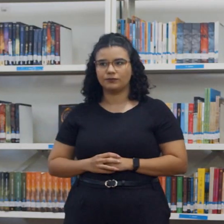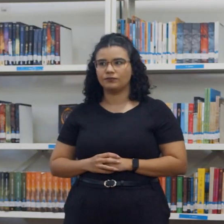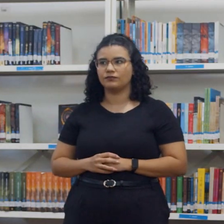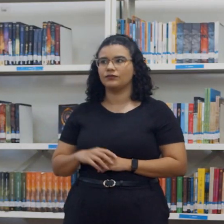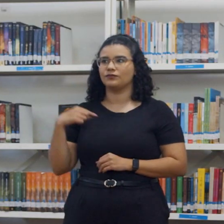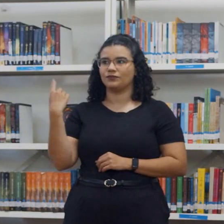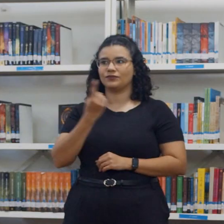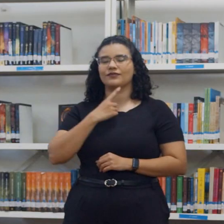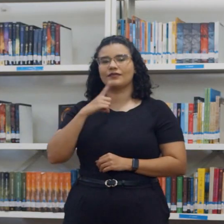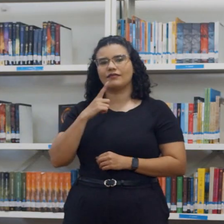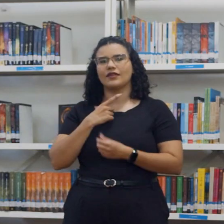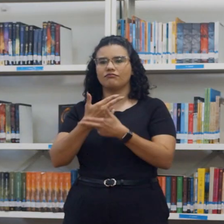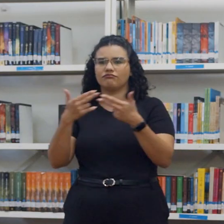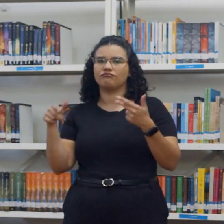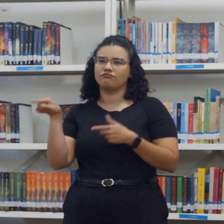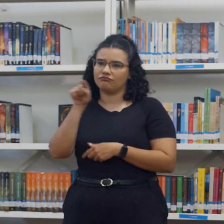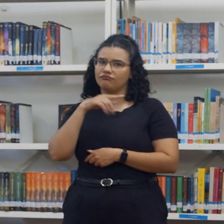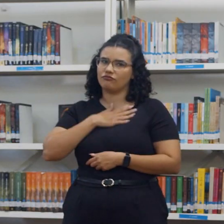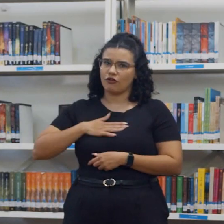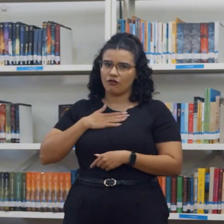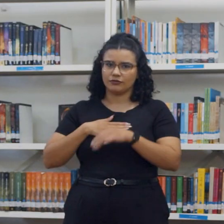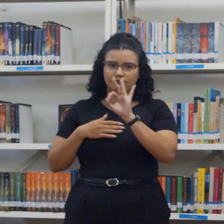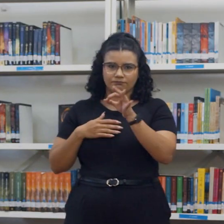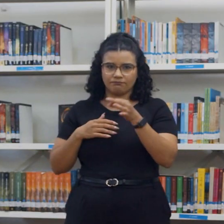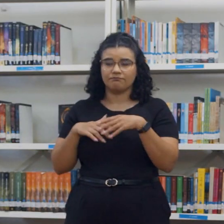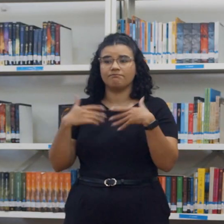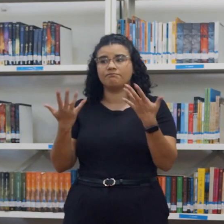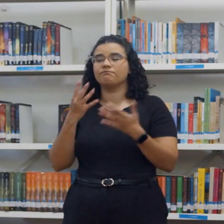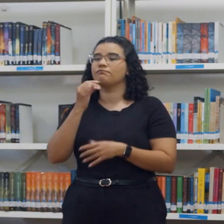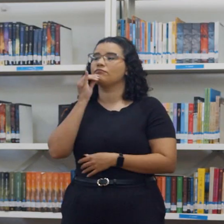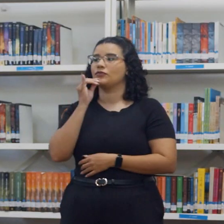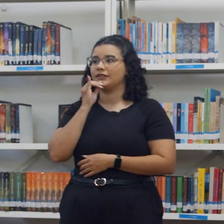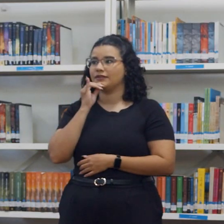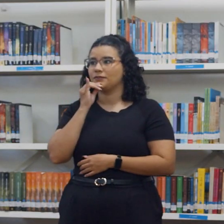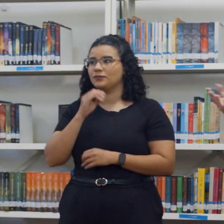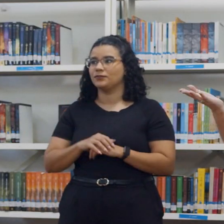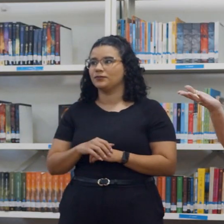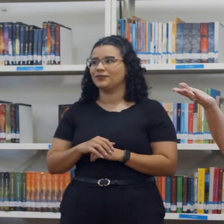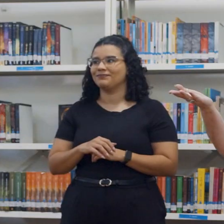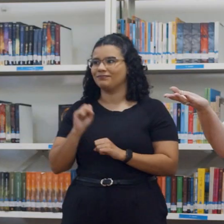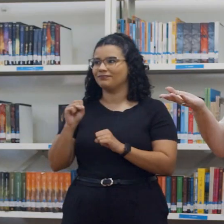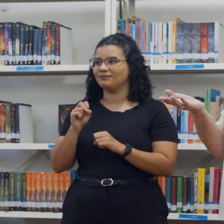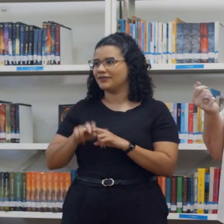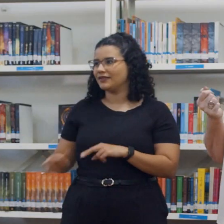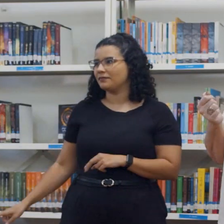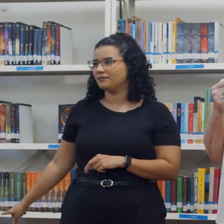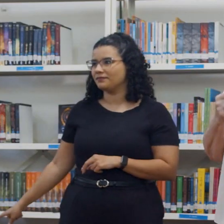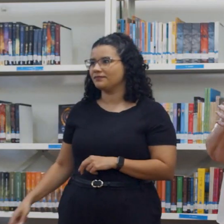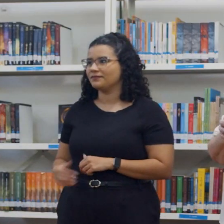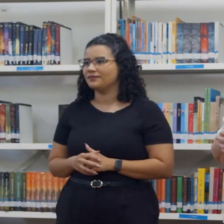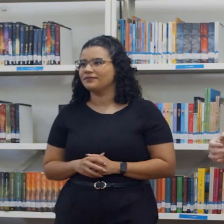Todo mundo tem coisas que gosta, certo? Então, por exemplo, deixa eu perguntar para você, como é que é o seu nome?